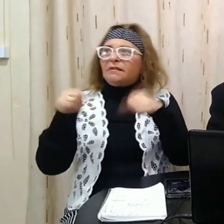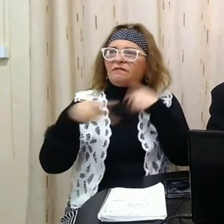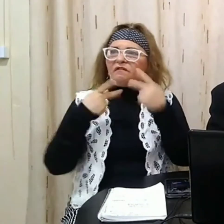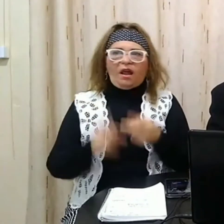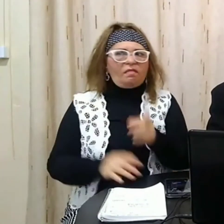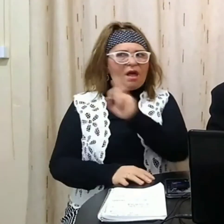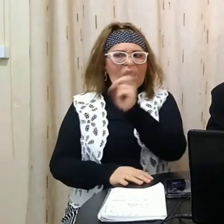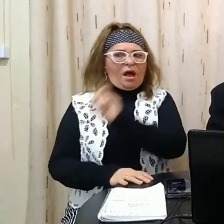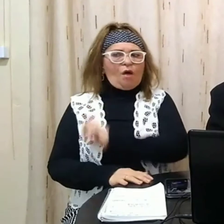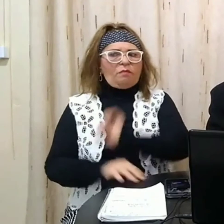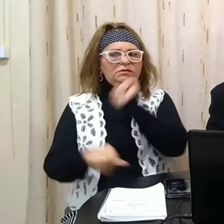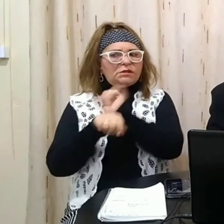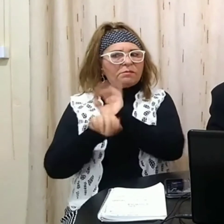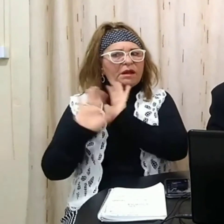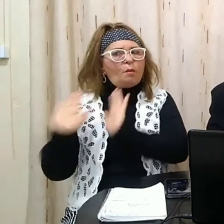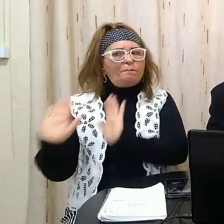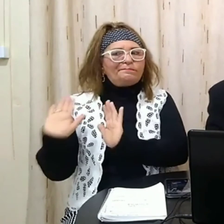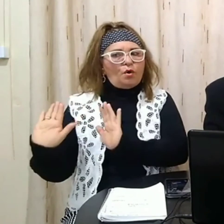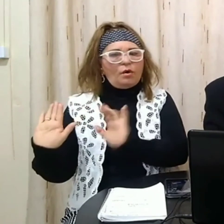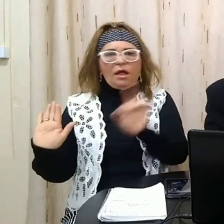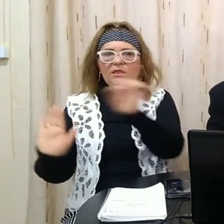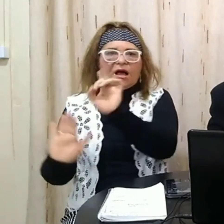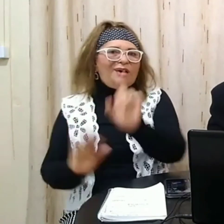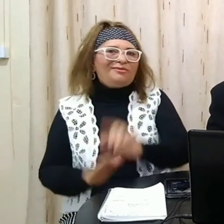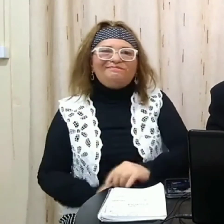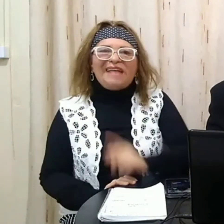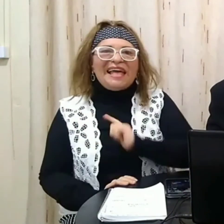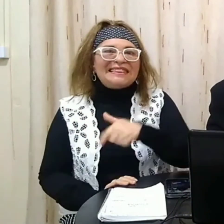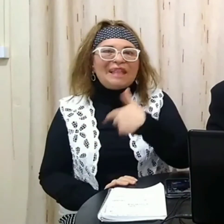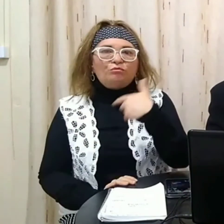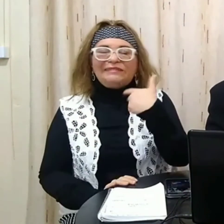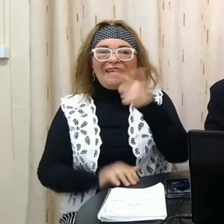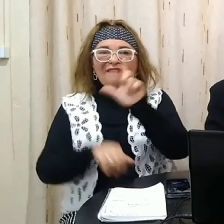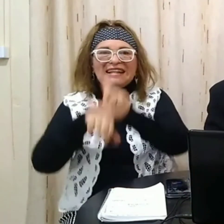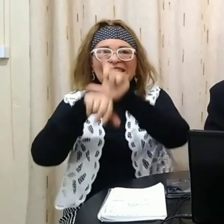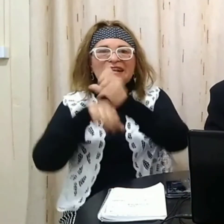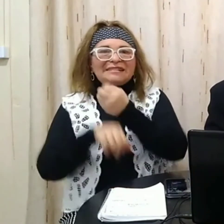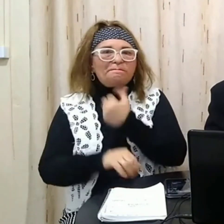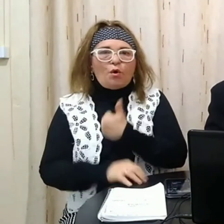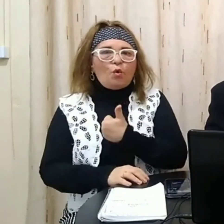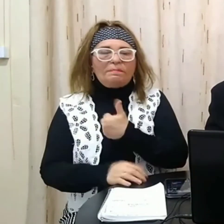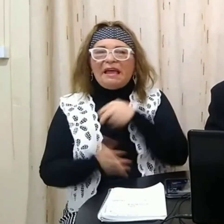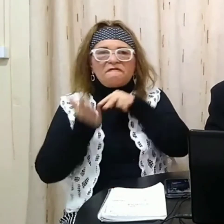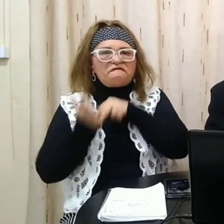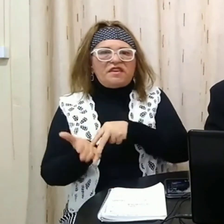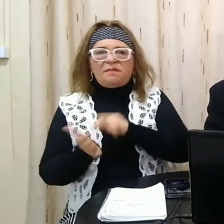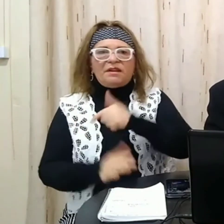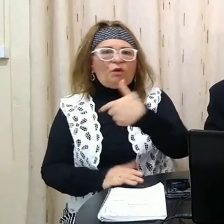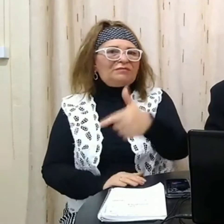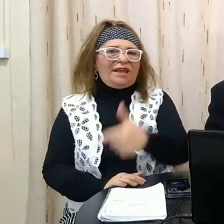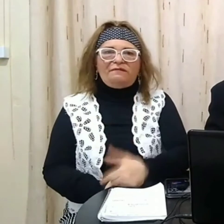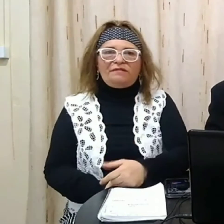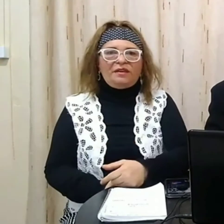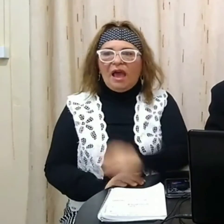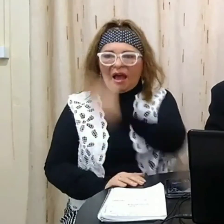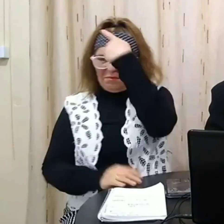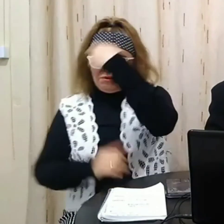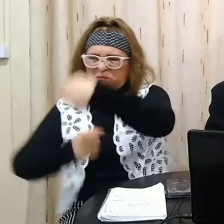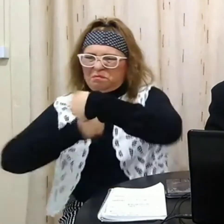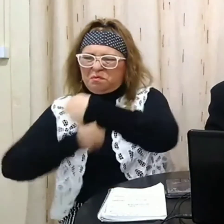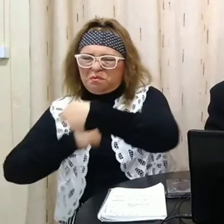esperar mais. Mas ele não teve a liderança tão firme quanto Moisés tinha e cedeu à pressão do